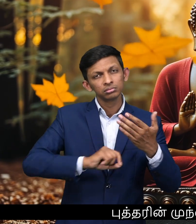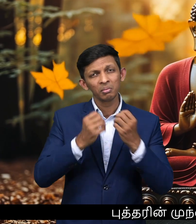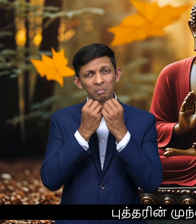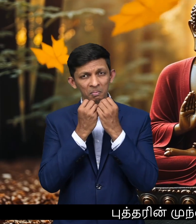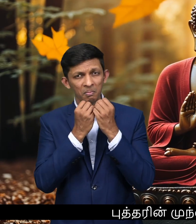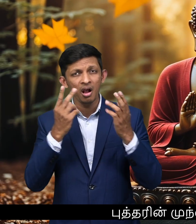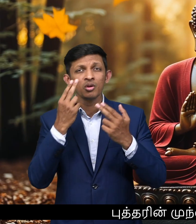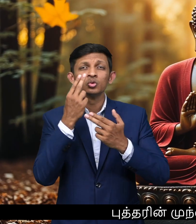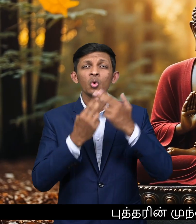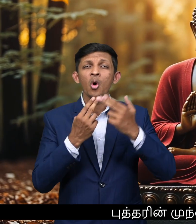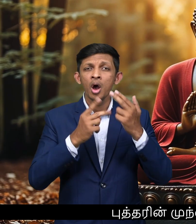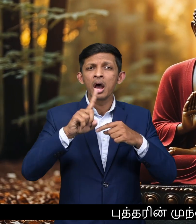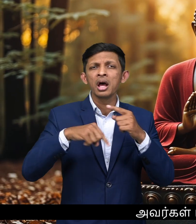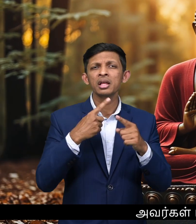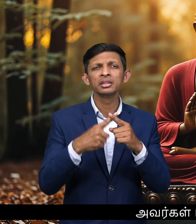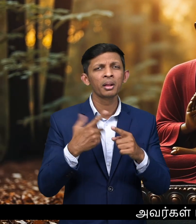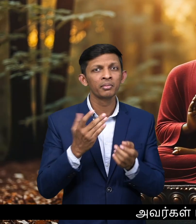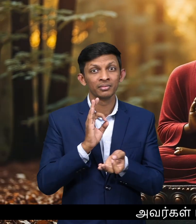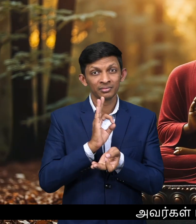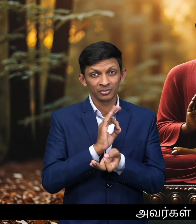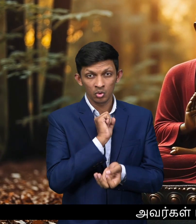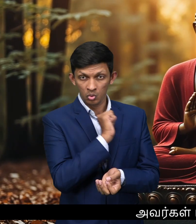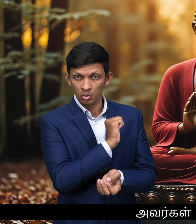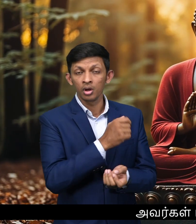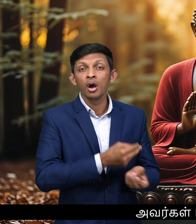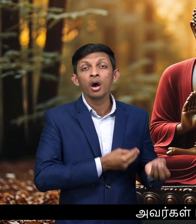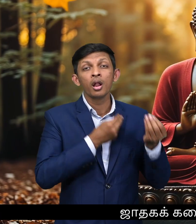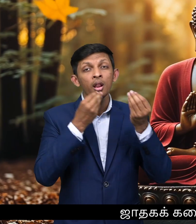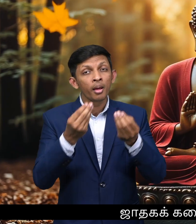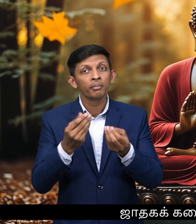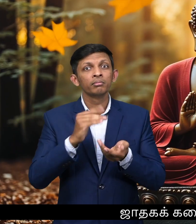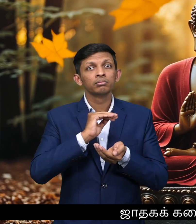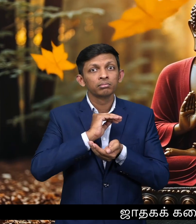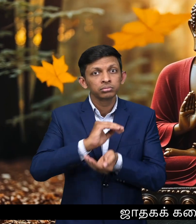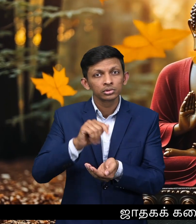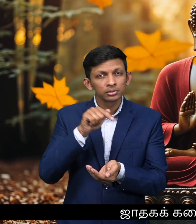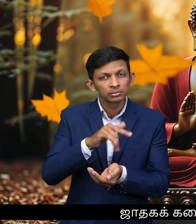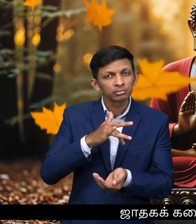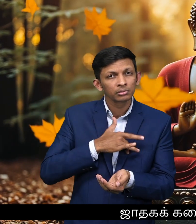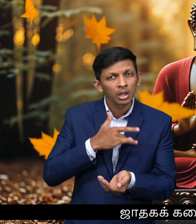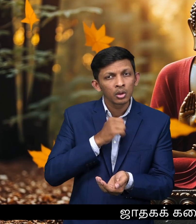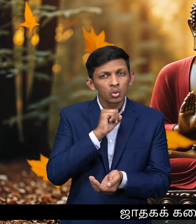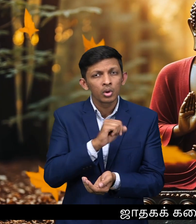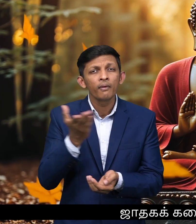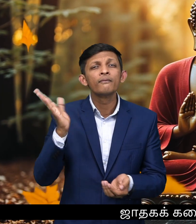புத்தரின் முந்தைய பிறவிகளை பற்றி அவர்கள் பல கதைகளை எழுதி ஜதக கதைகளாக